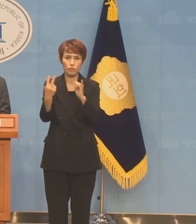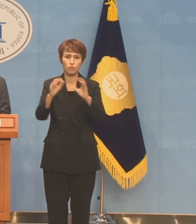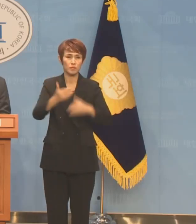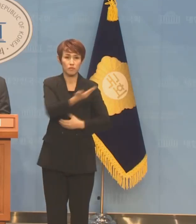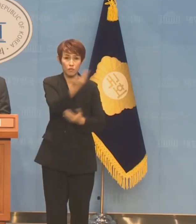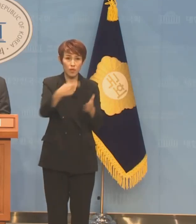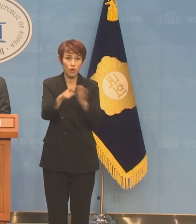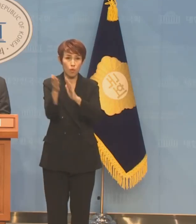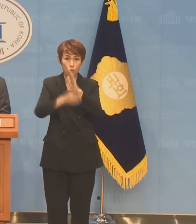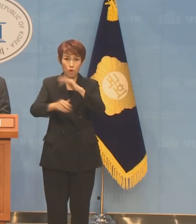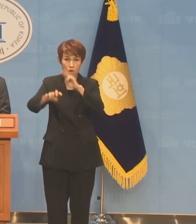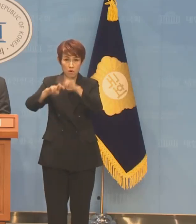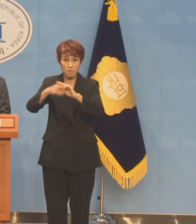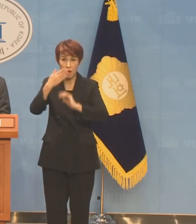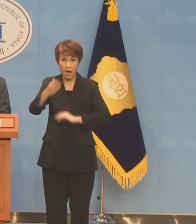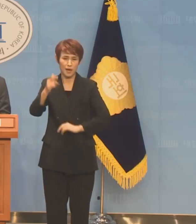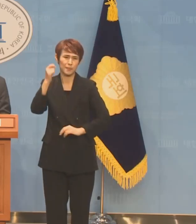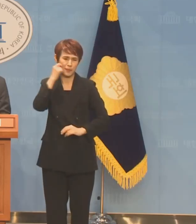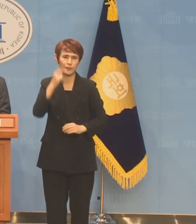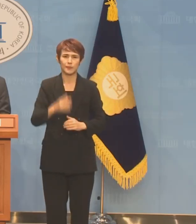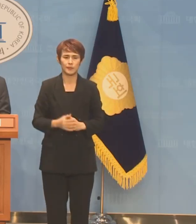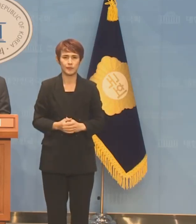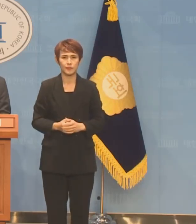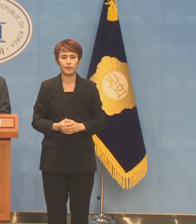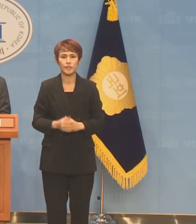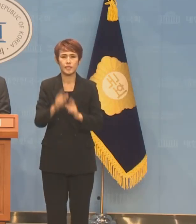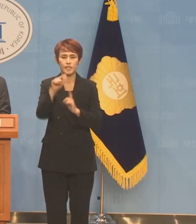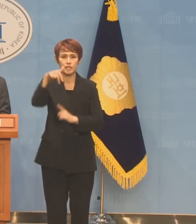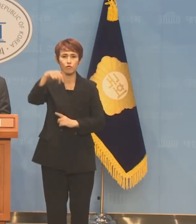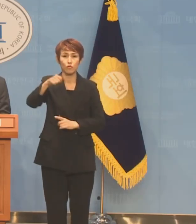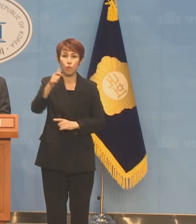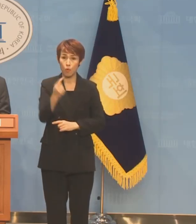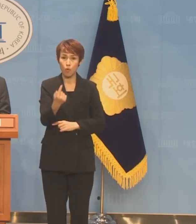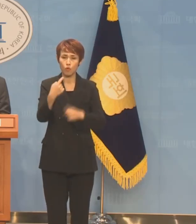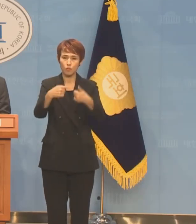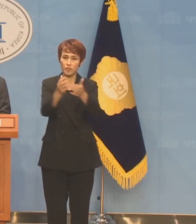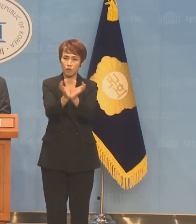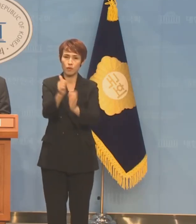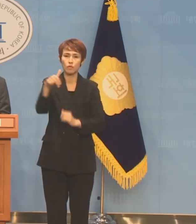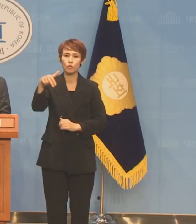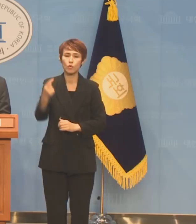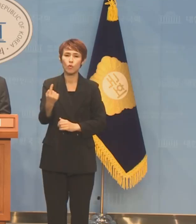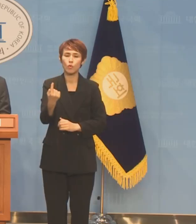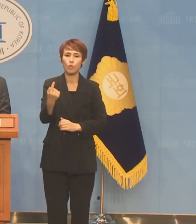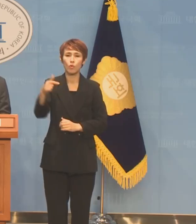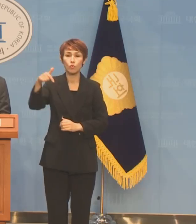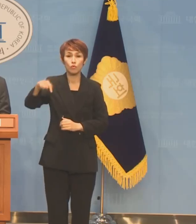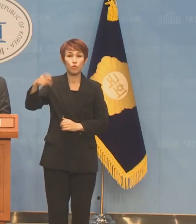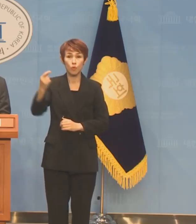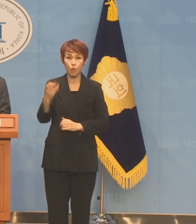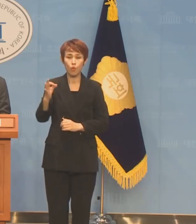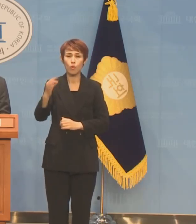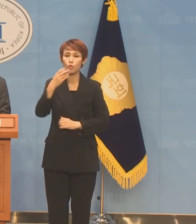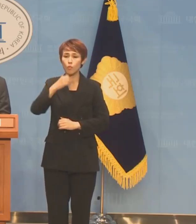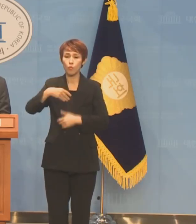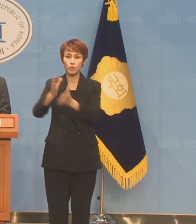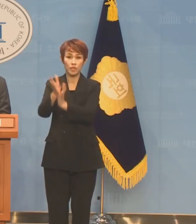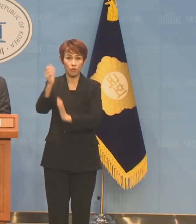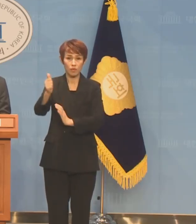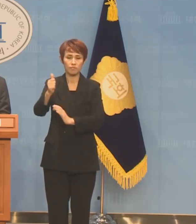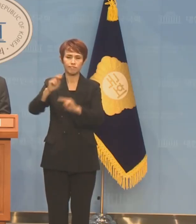위한 공직에 있을 자격이 없습니다. 이주호 교육부 장관, 조규용 복지부 장관의 즉각적인 사퇴를